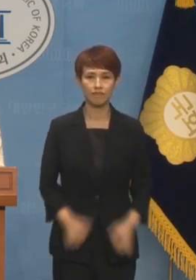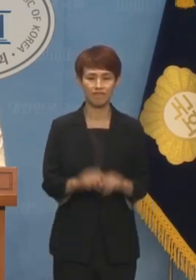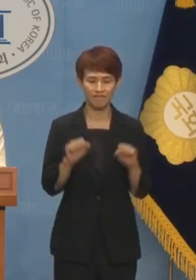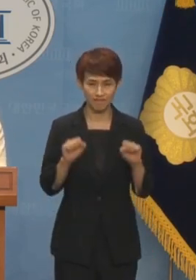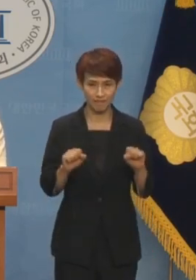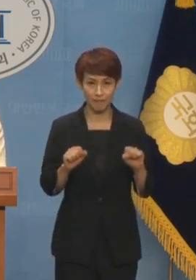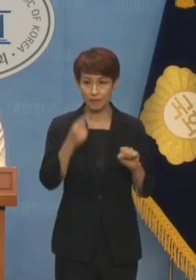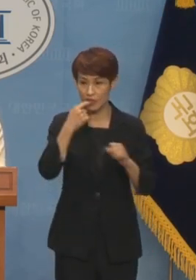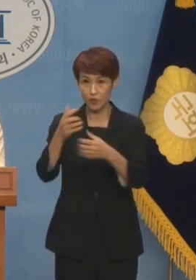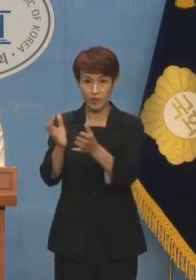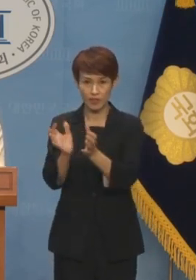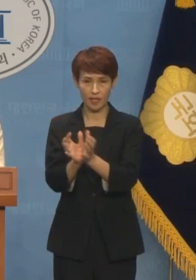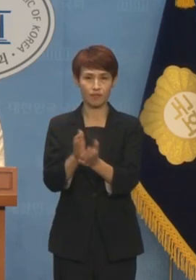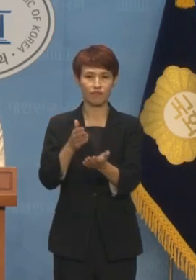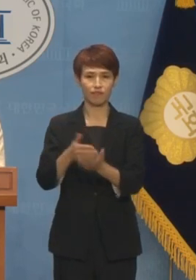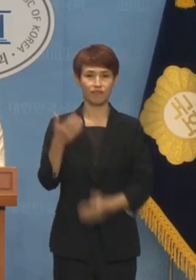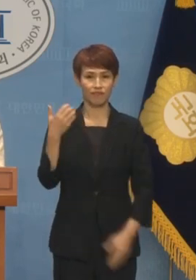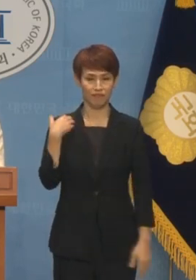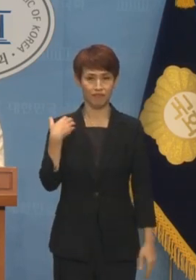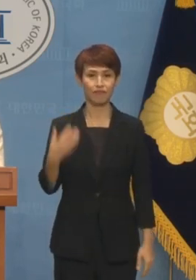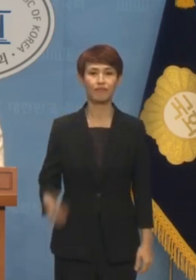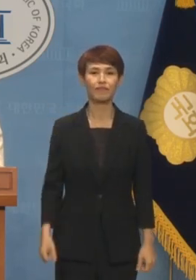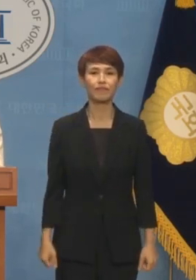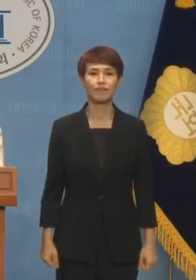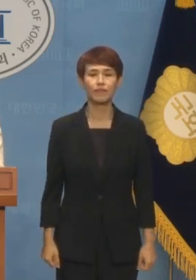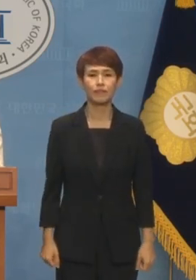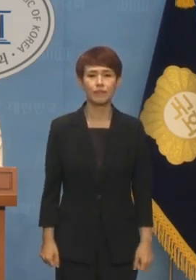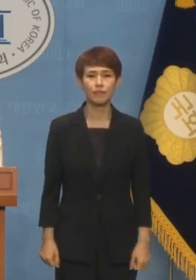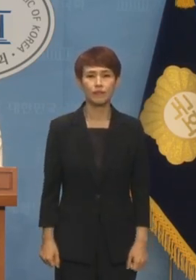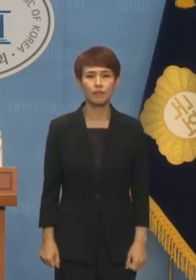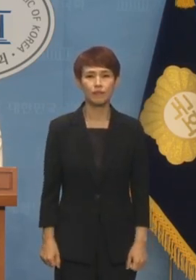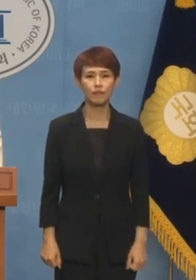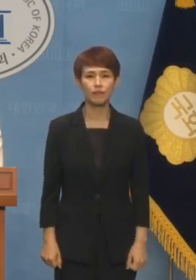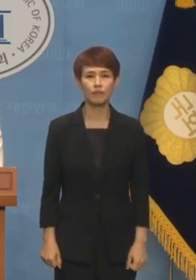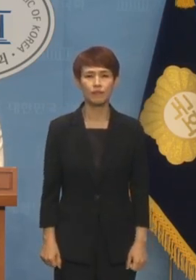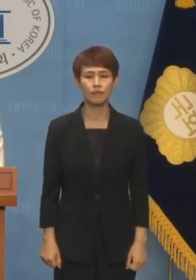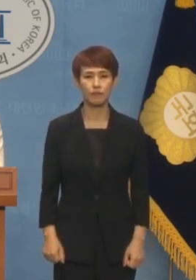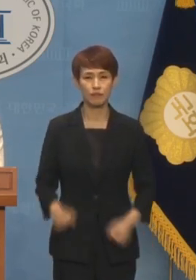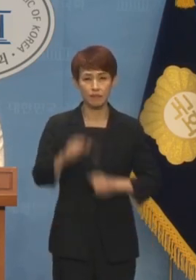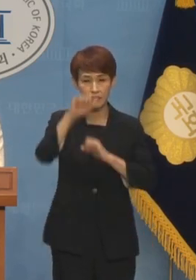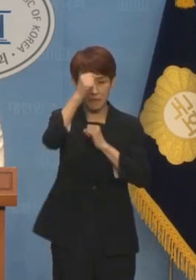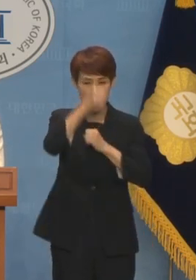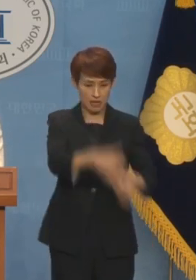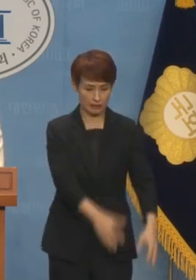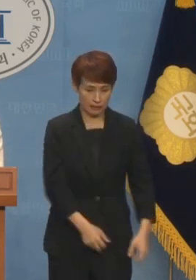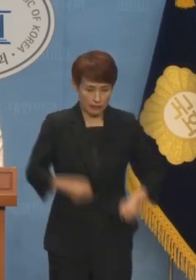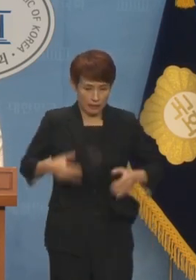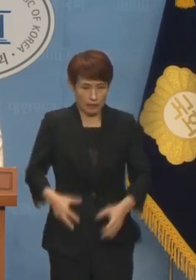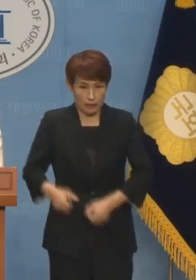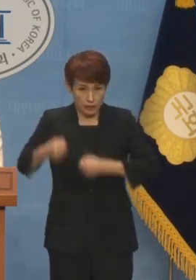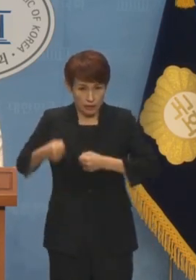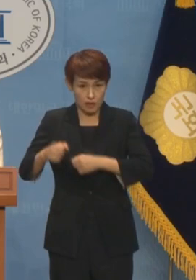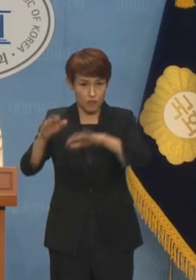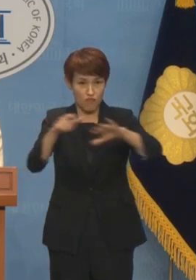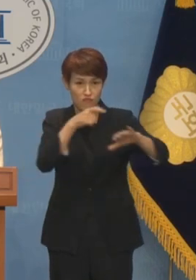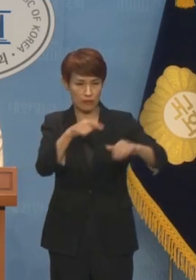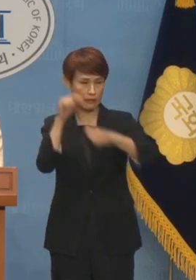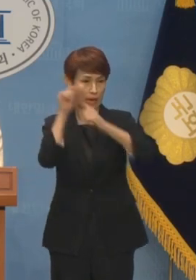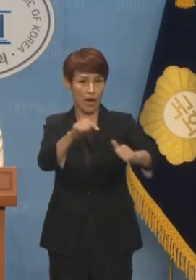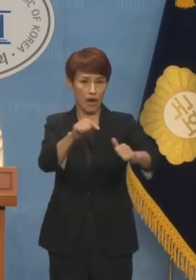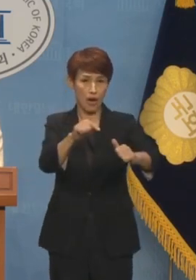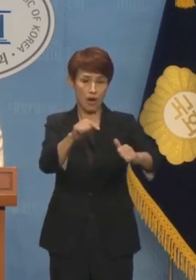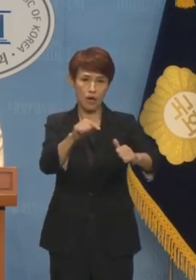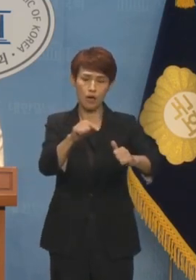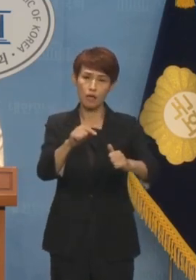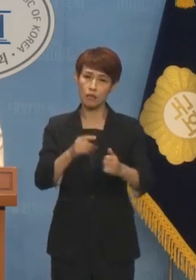안녕하십니까. 더불어민주당 원내대변인 이모경입니다. 가슴 장화 신고 급류에 들어가라는 사단장의 말이